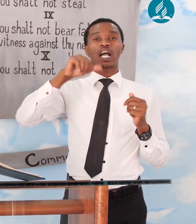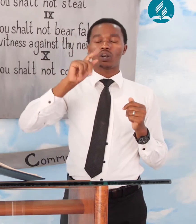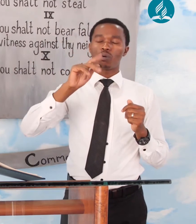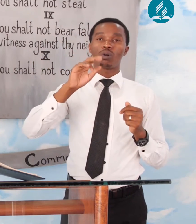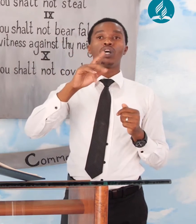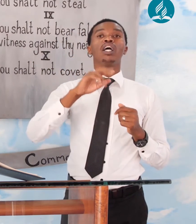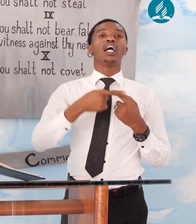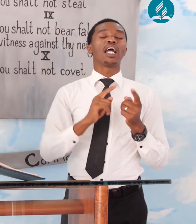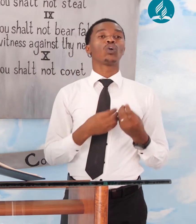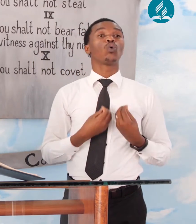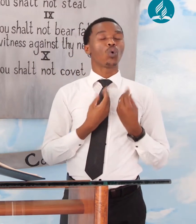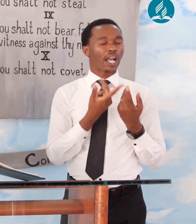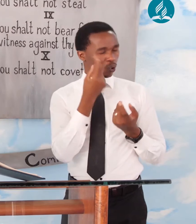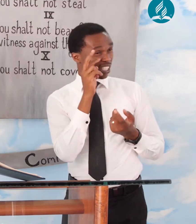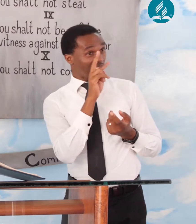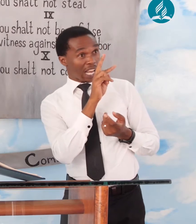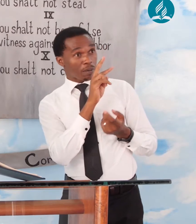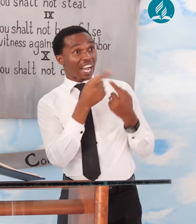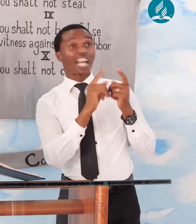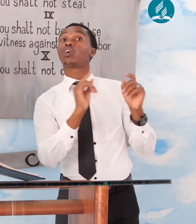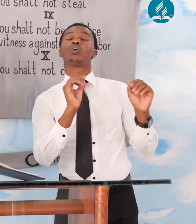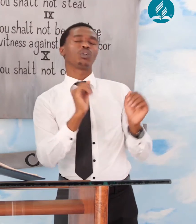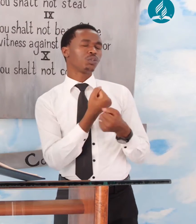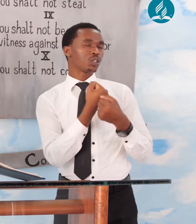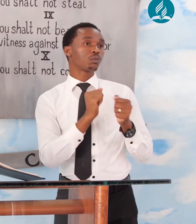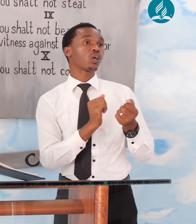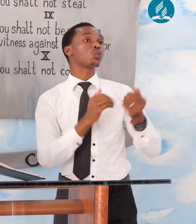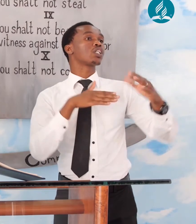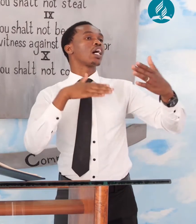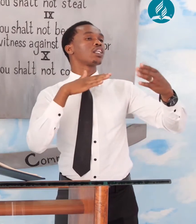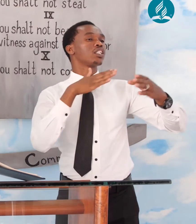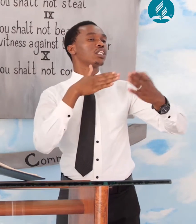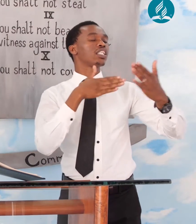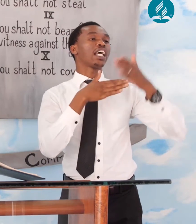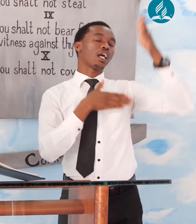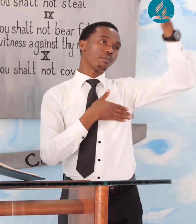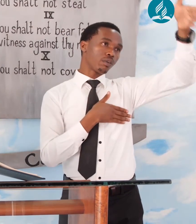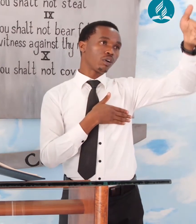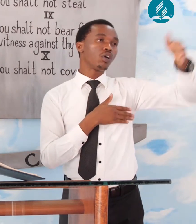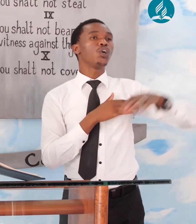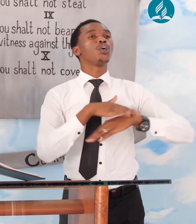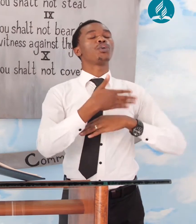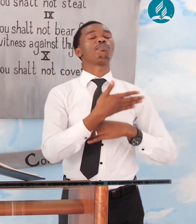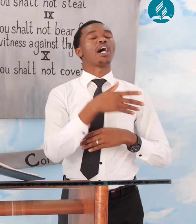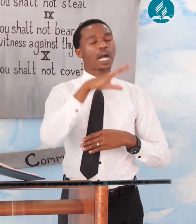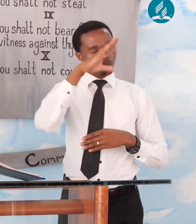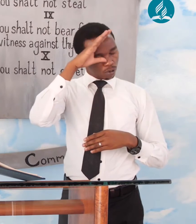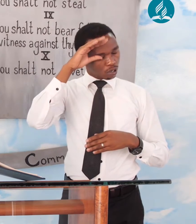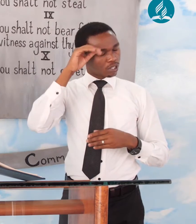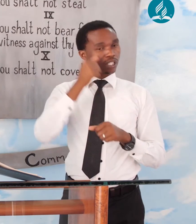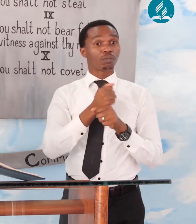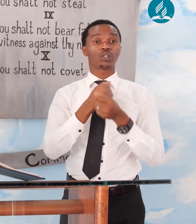nguhaye kukirebesha amaso ariko ntuzambuka ngo ukijemo nuko Mose umugaragu